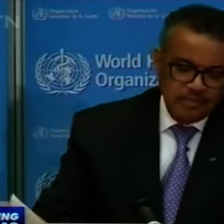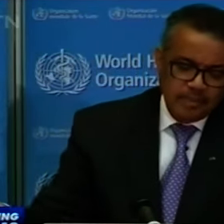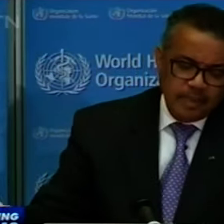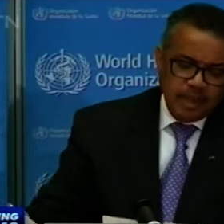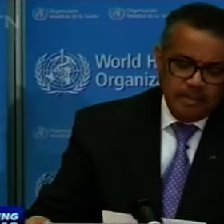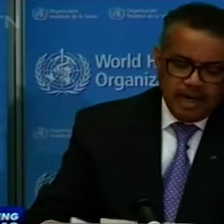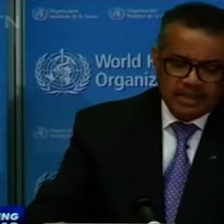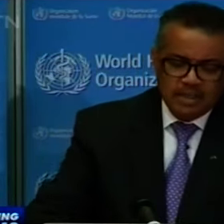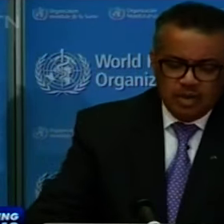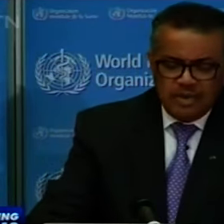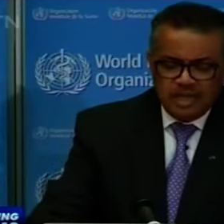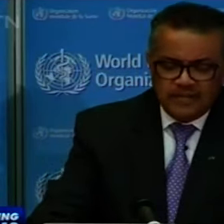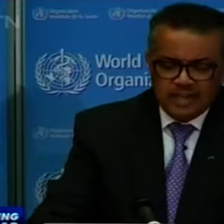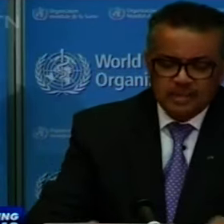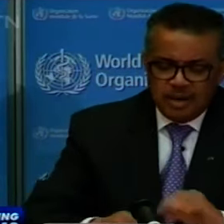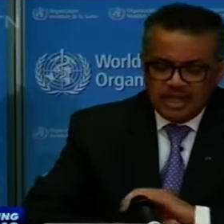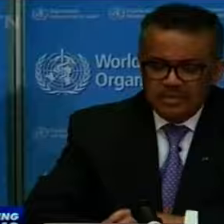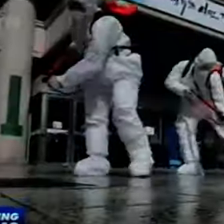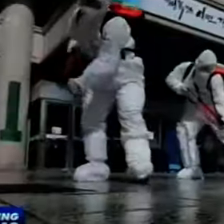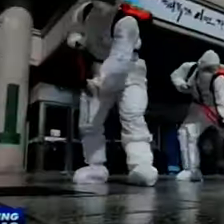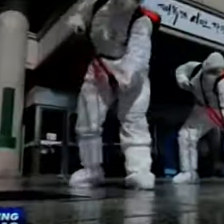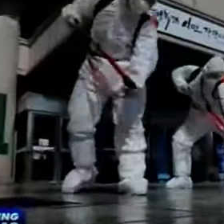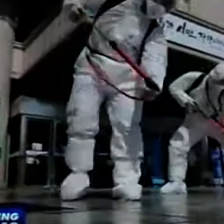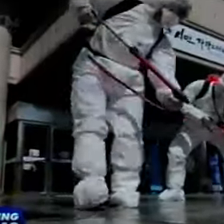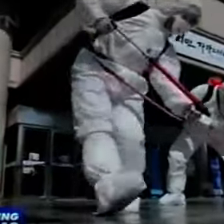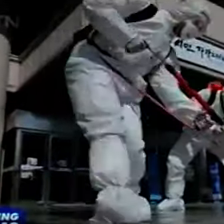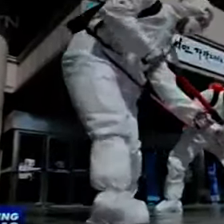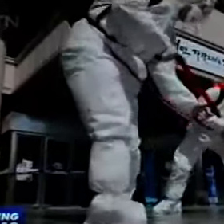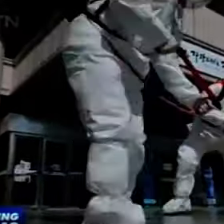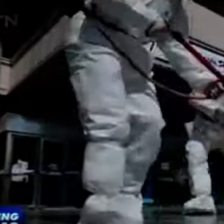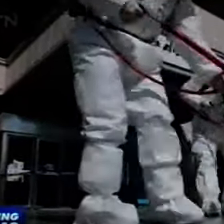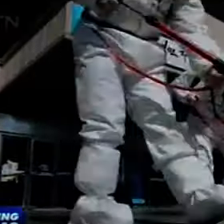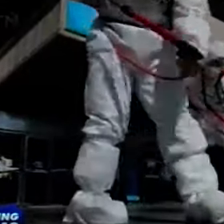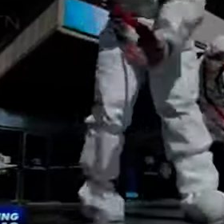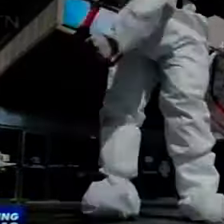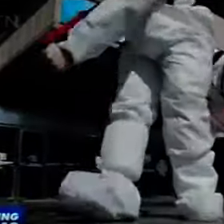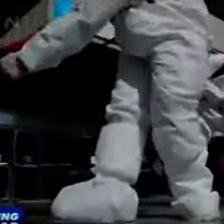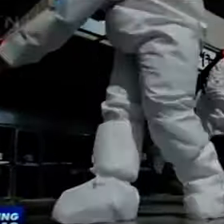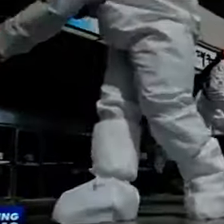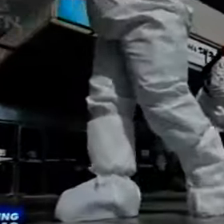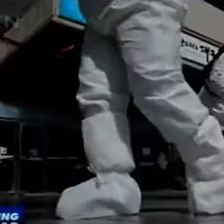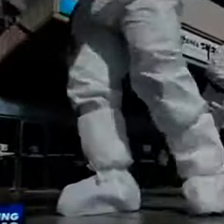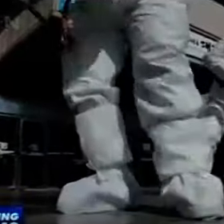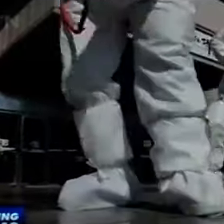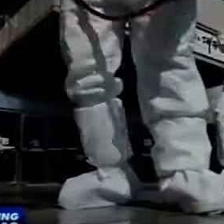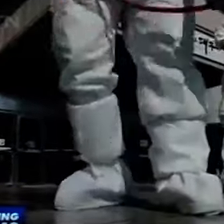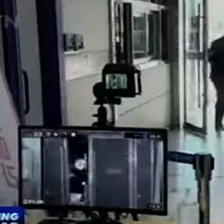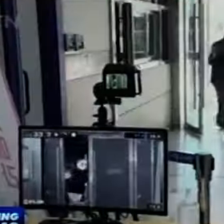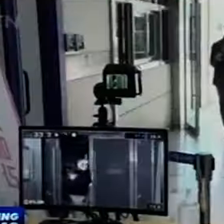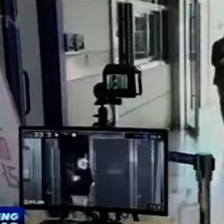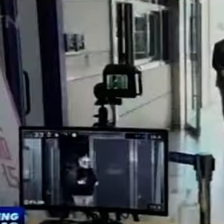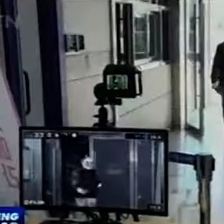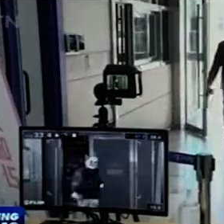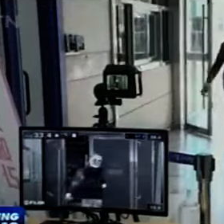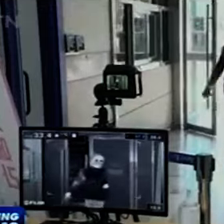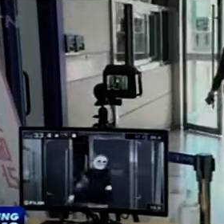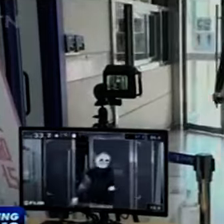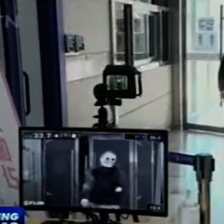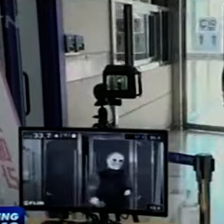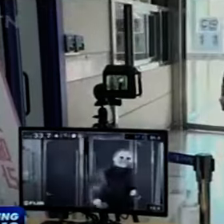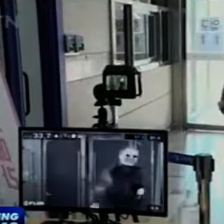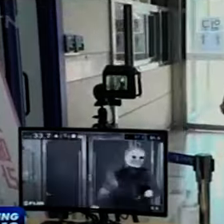azote Grande-Bretagne et République Irlande. Le sont la liste des pays européens qui ont été bannis. Sa ban pour prendre des fêtes demain,